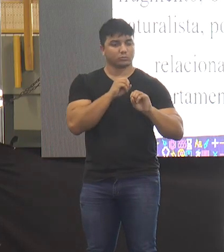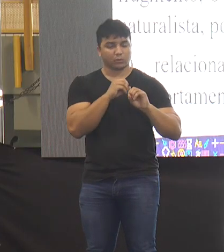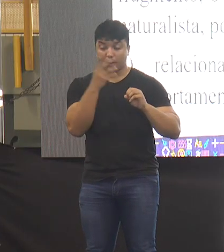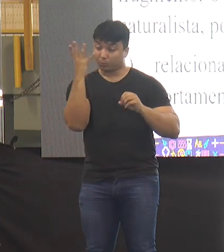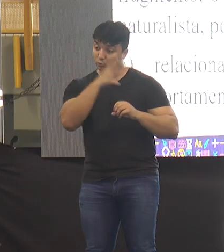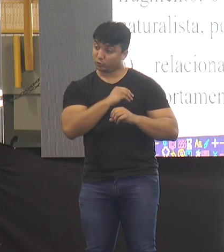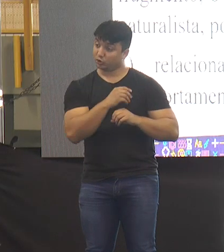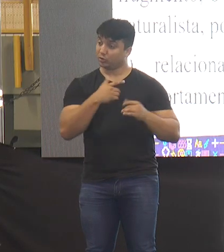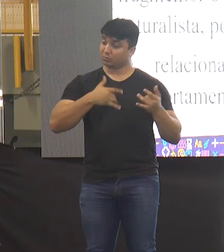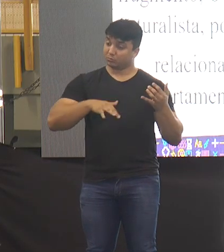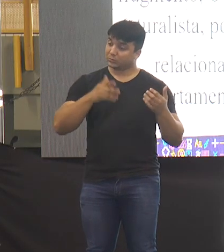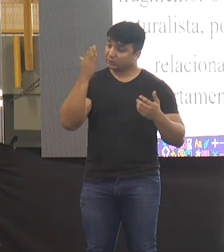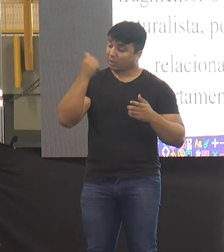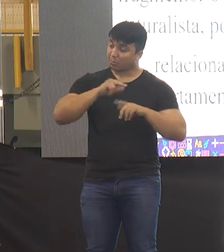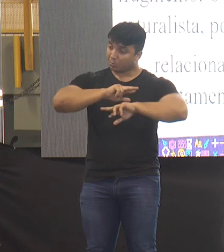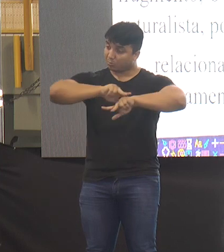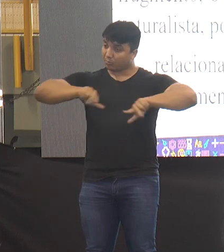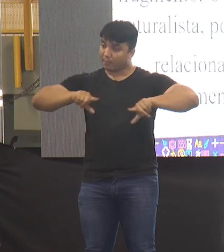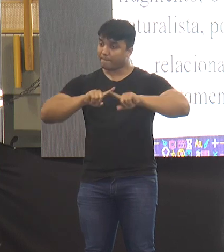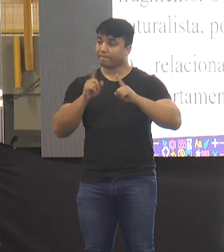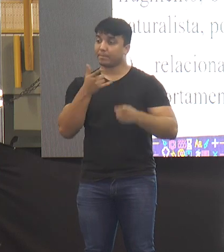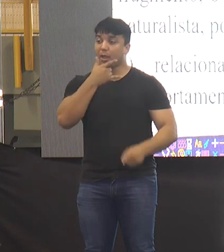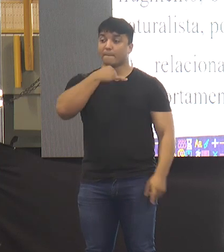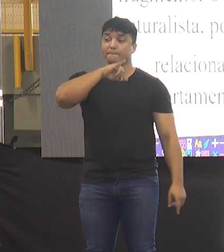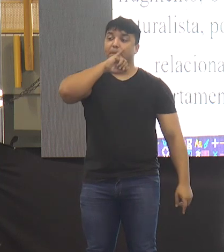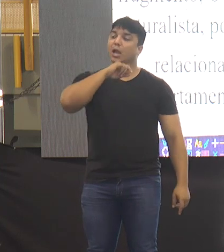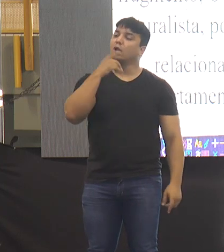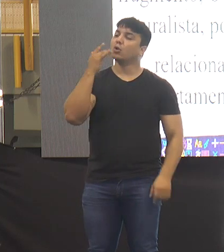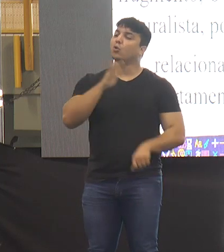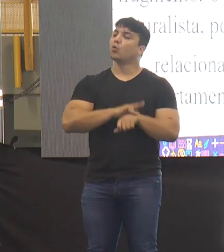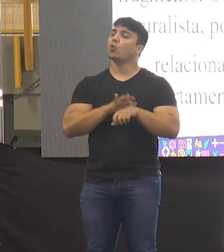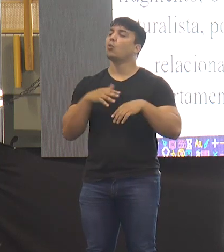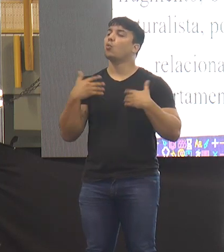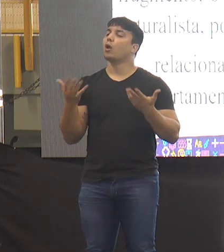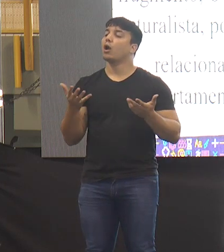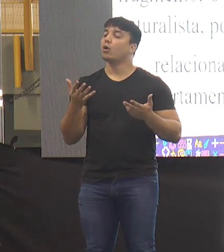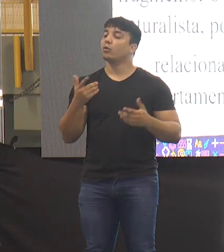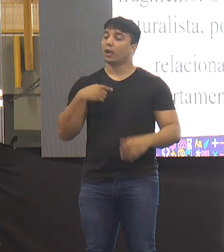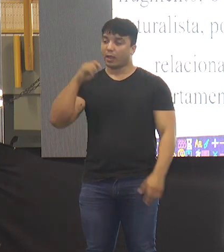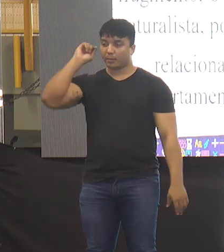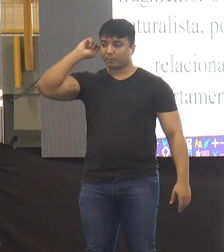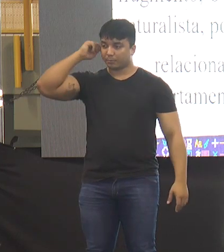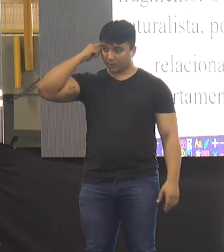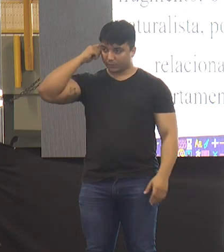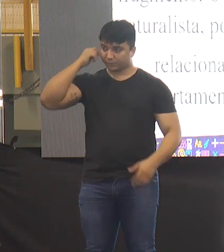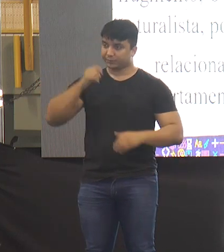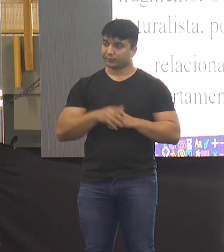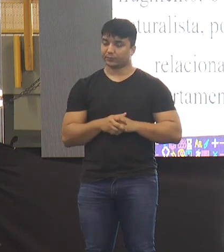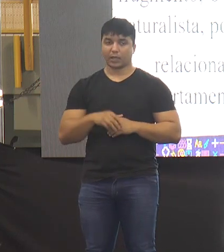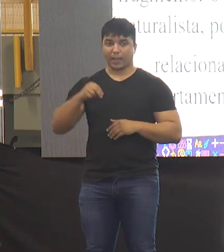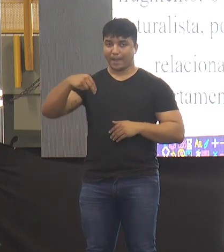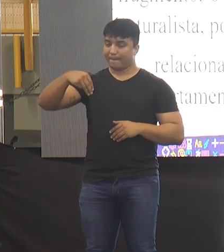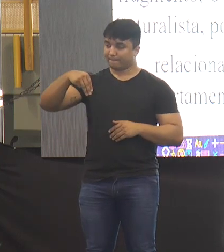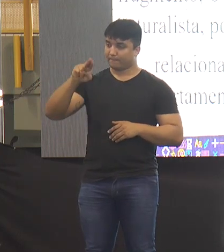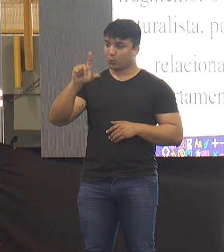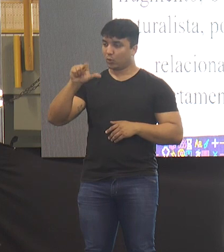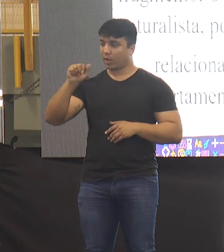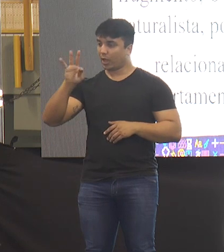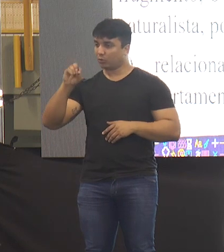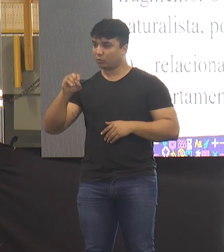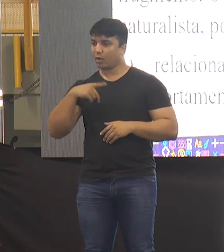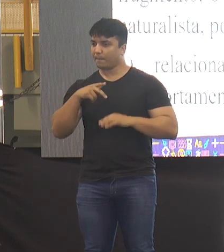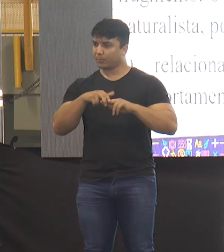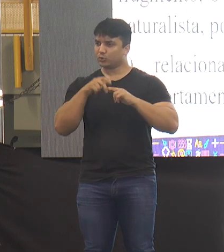prendada. Mas o pai é mulato, mas ela é mulata. E por ser mulata, ela